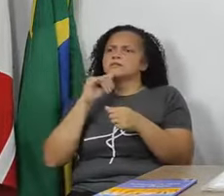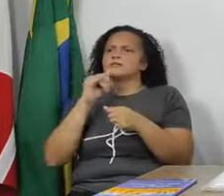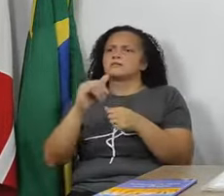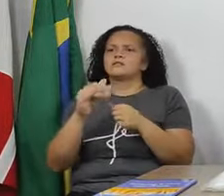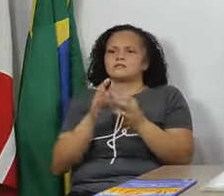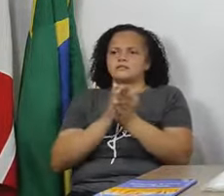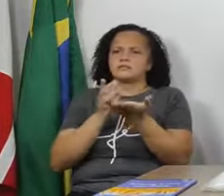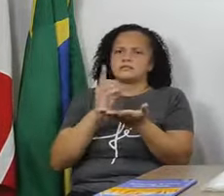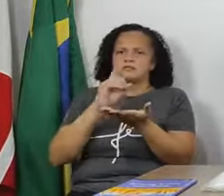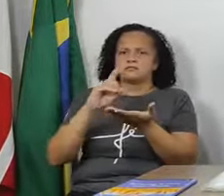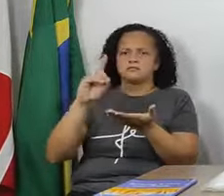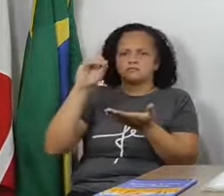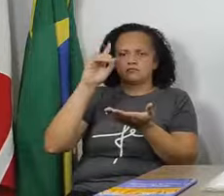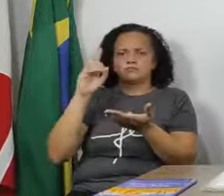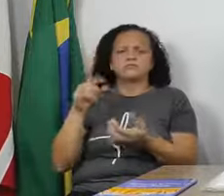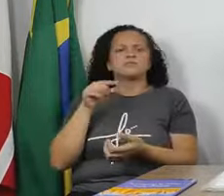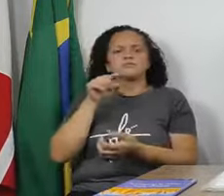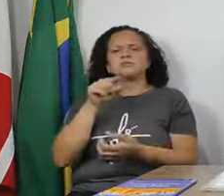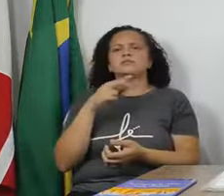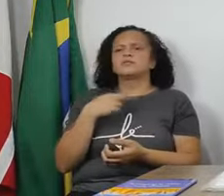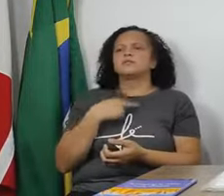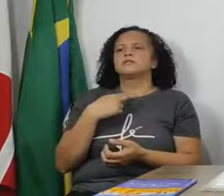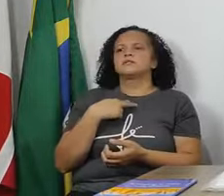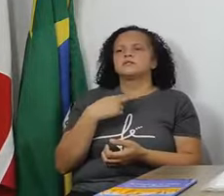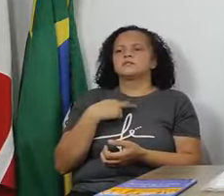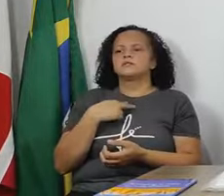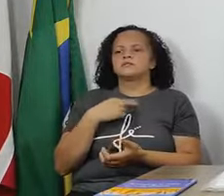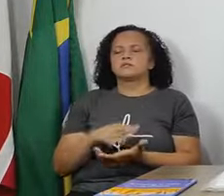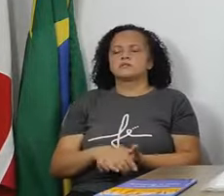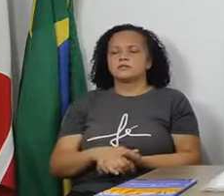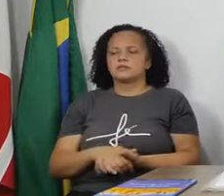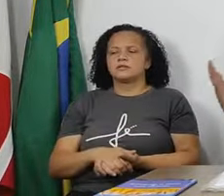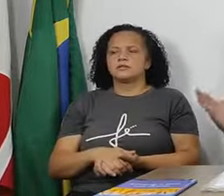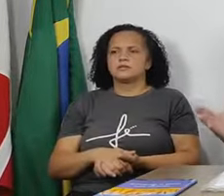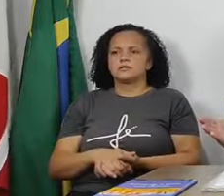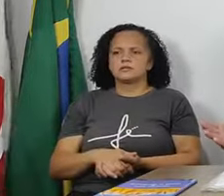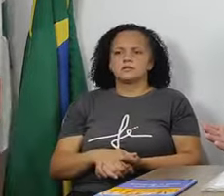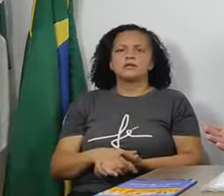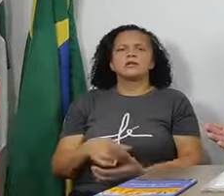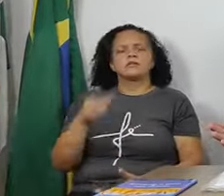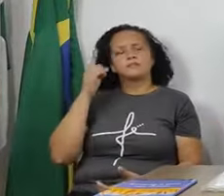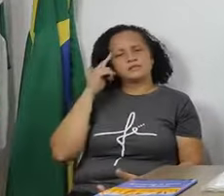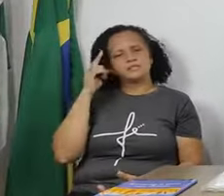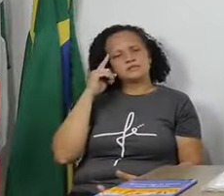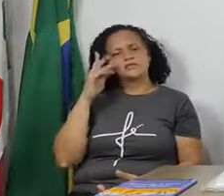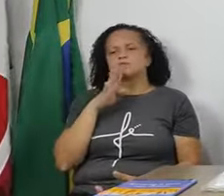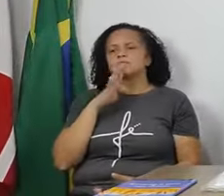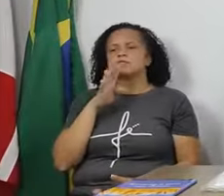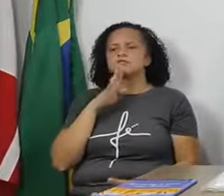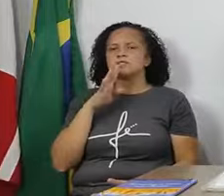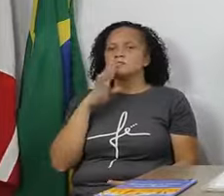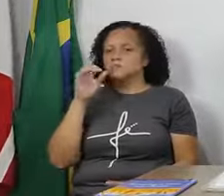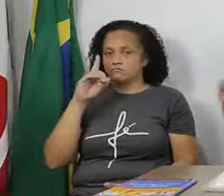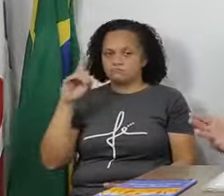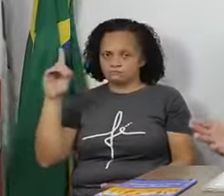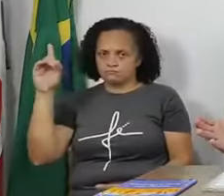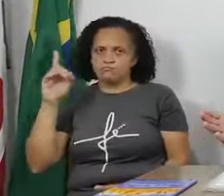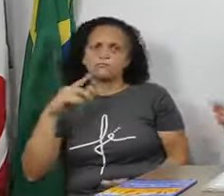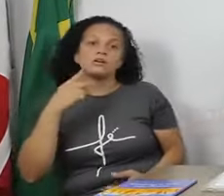palavra. Então você não deve basear o seu conhecimento de Deus, basear a